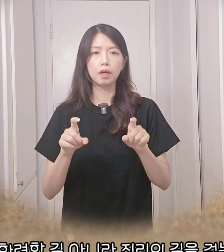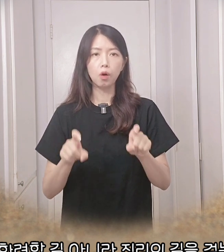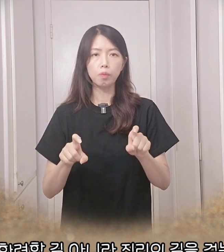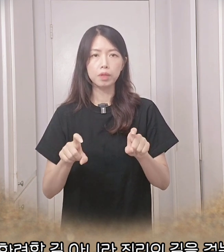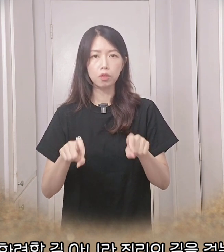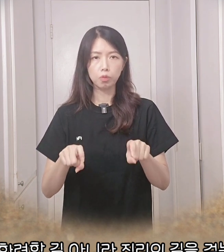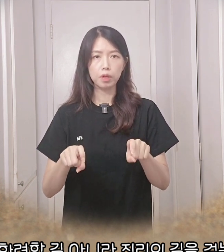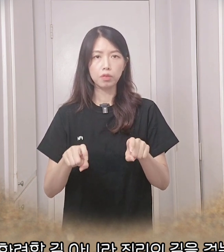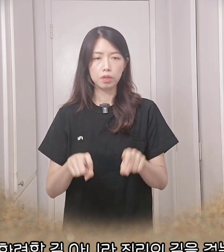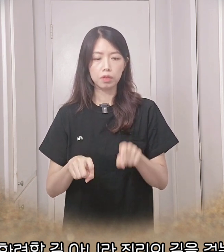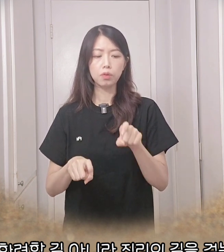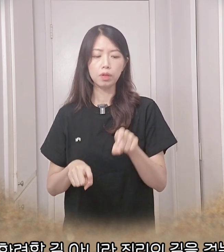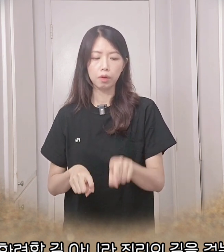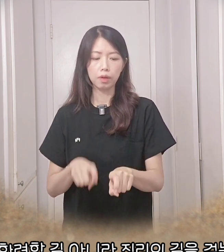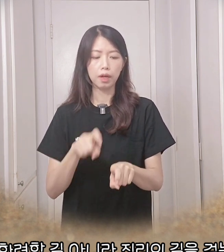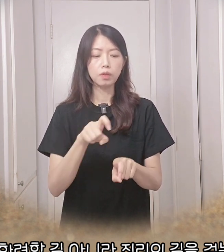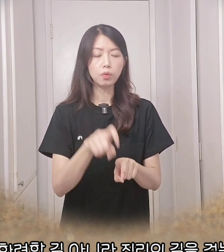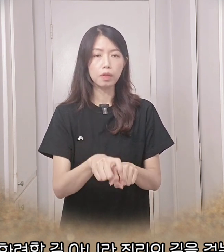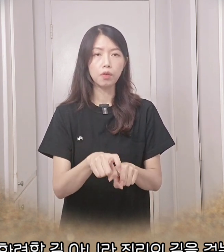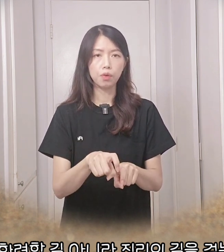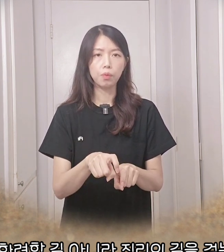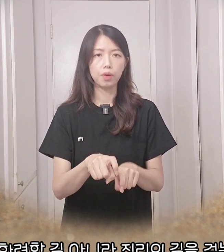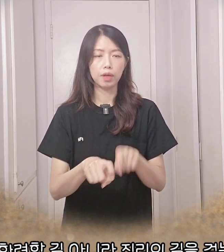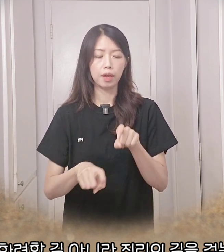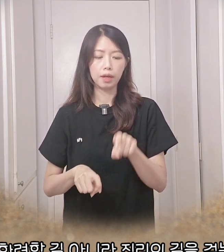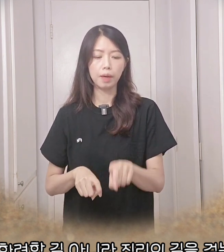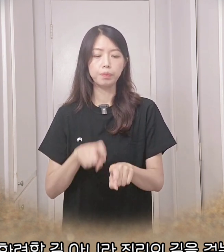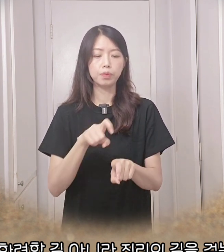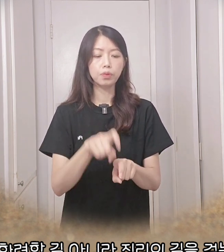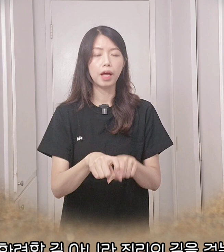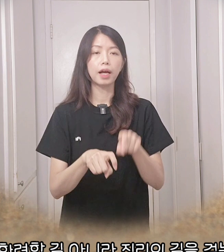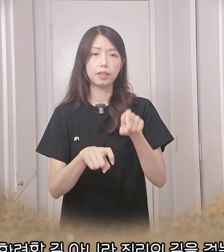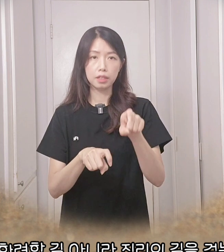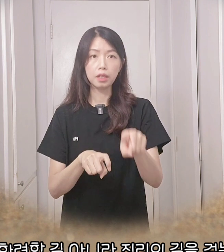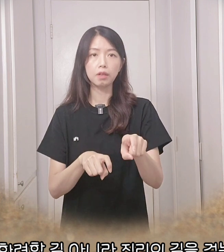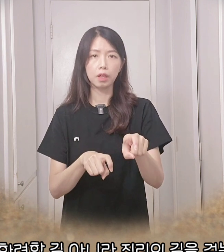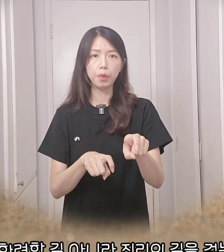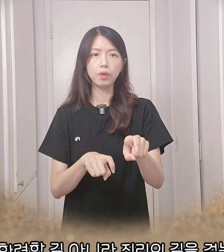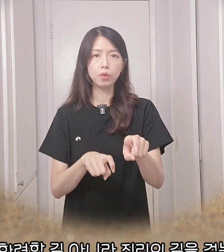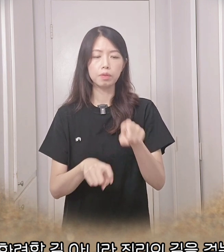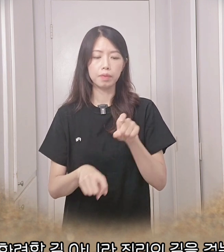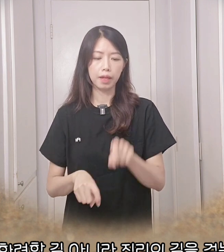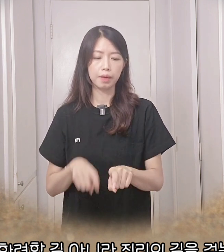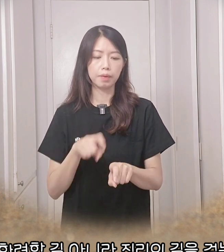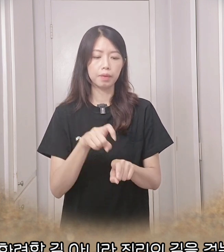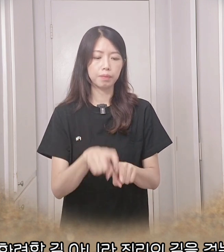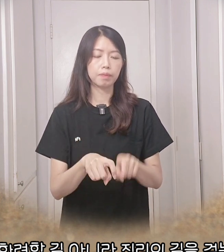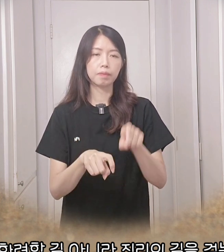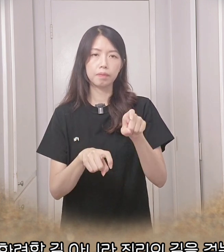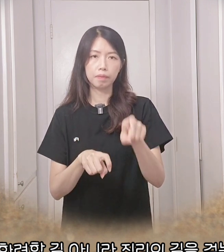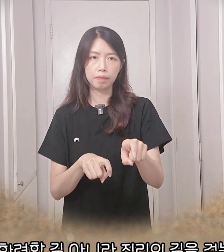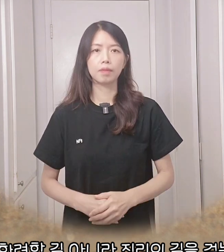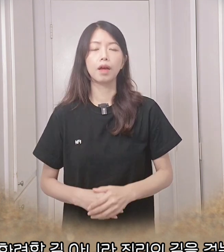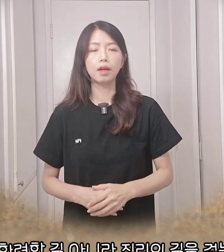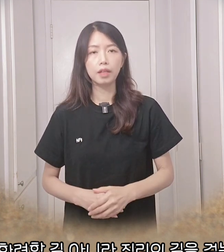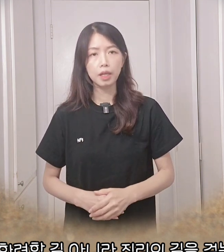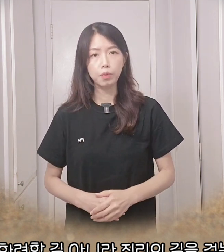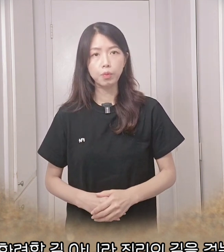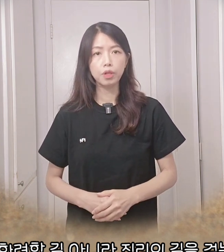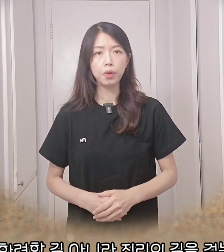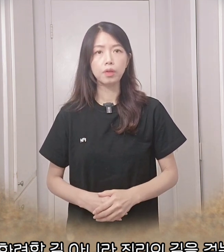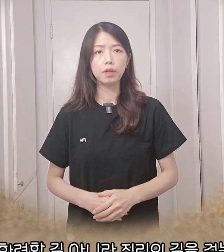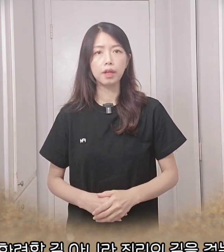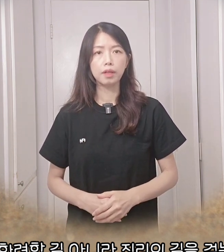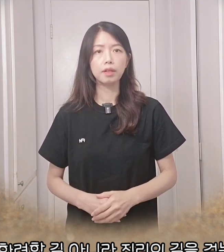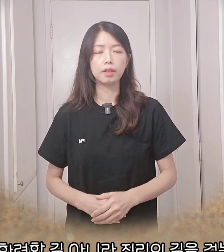수어는 검지를 구부려 주시고 이렇게 손등이 위로 보이게 앞으로 나아가듯이 그렇게 표현해 줬습니다. 이